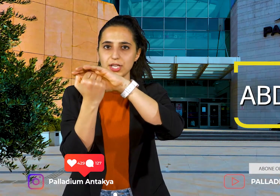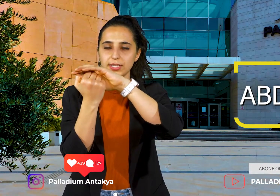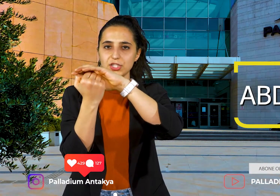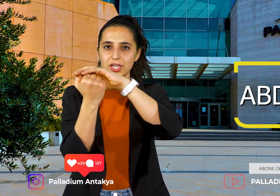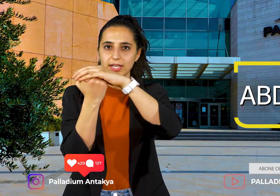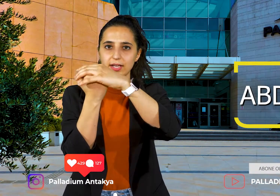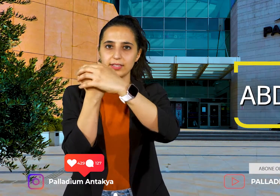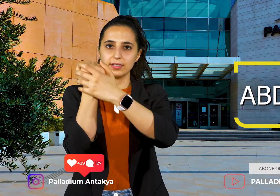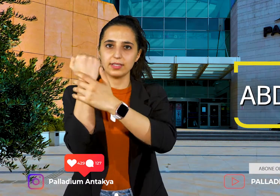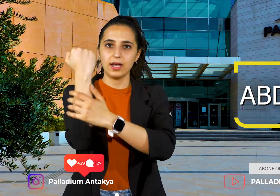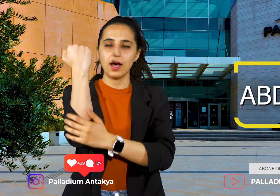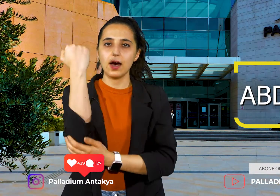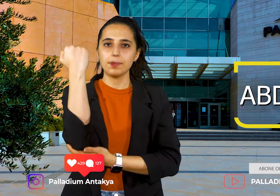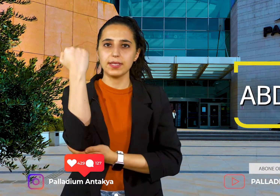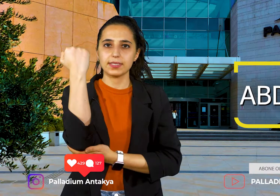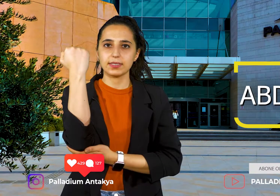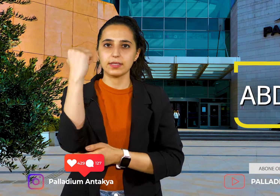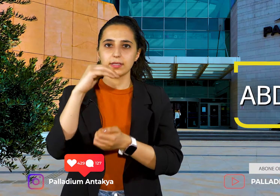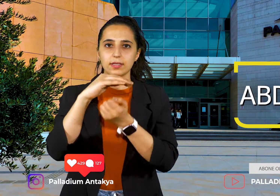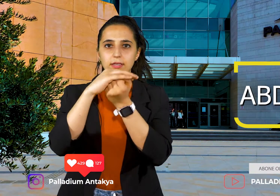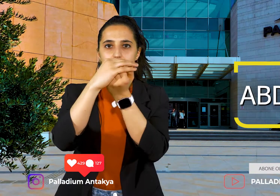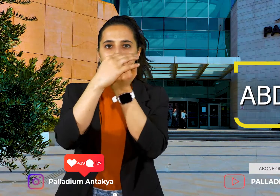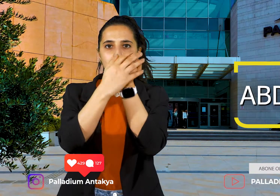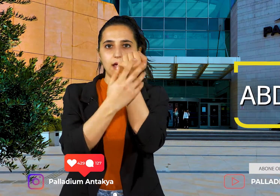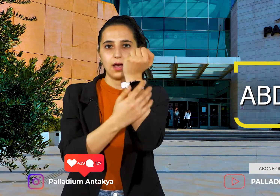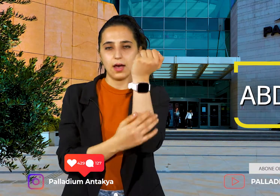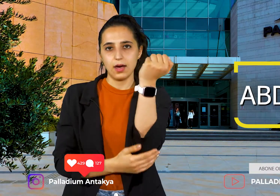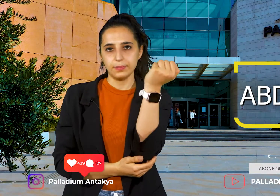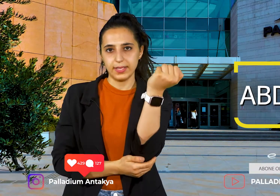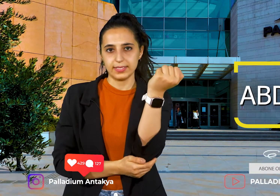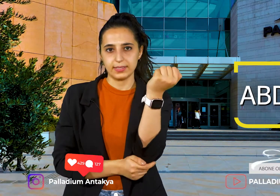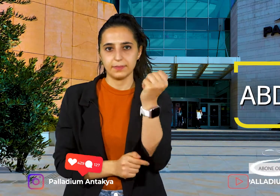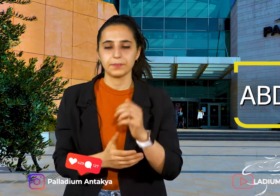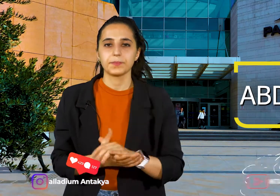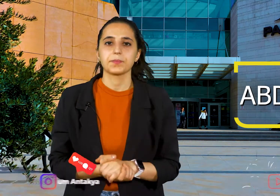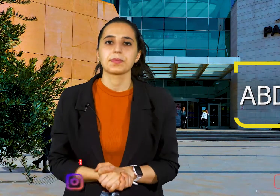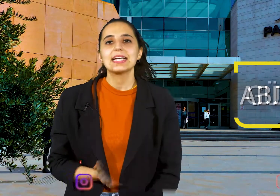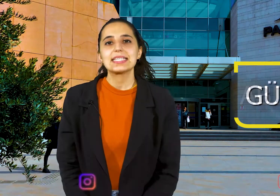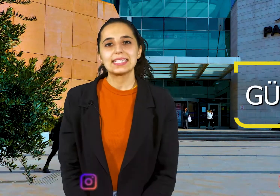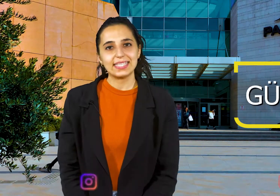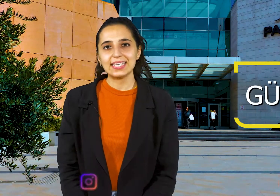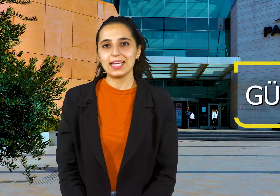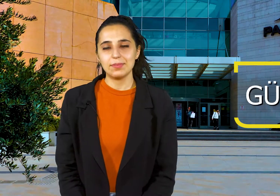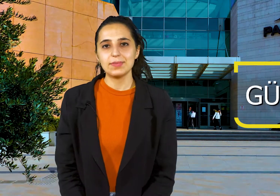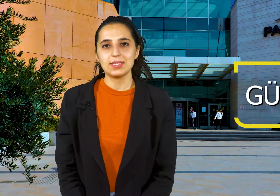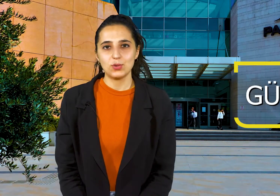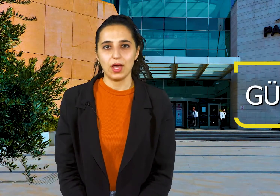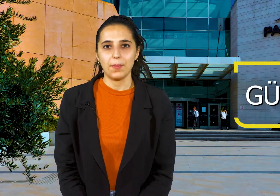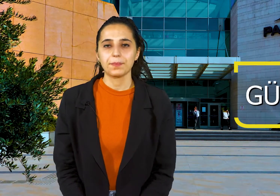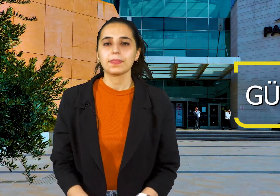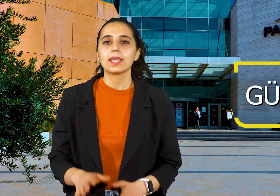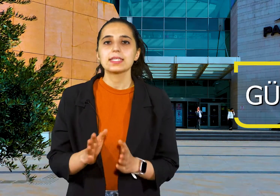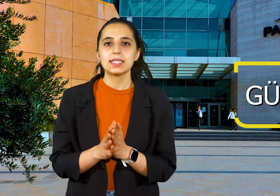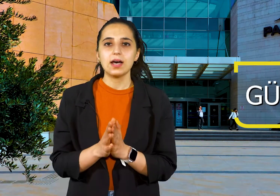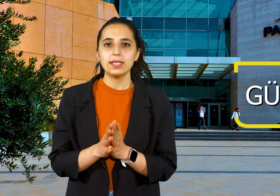şekilde aşağıya kaydırılır. Abdest. Abdest. Sıradaki kelimemiz günah. Sağ